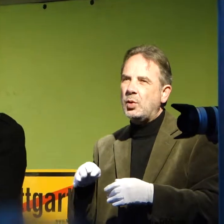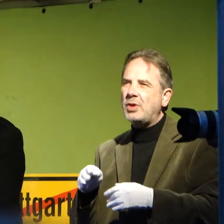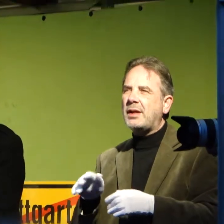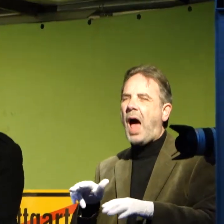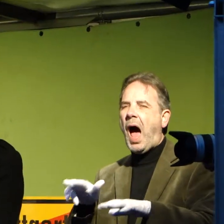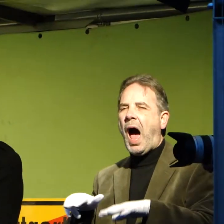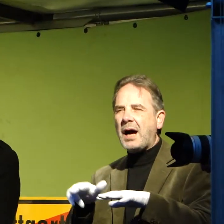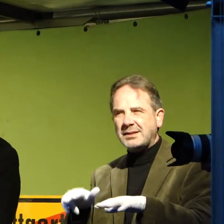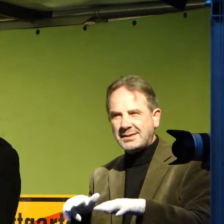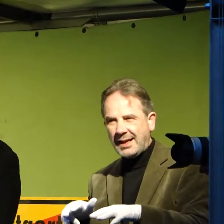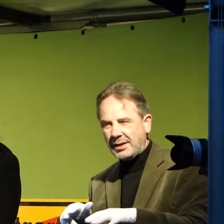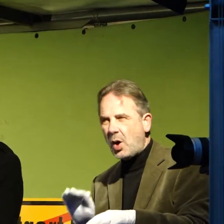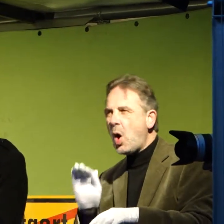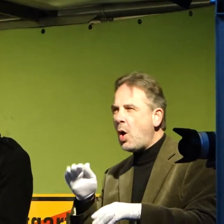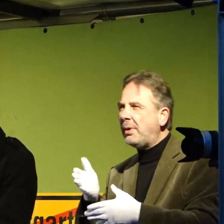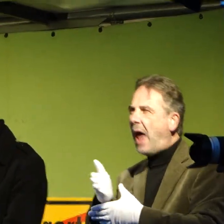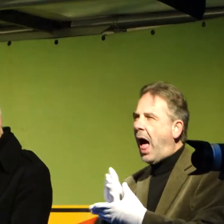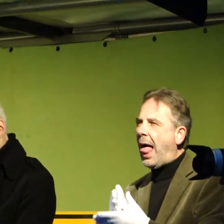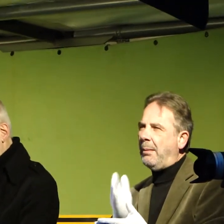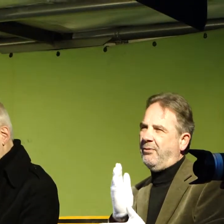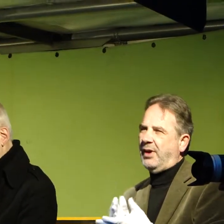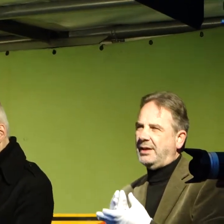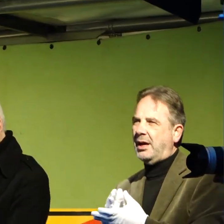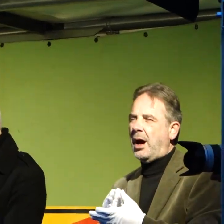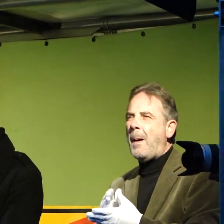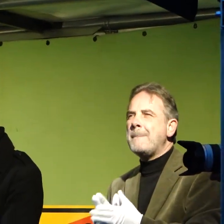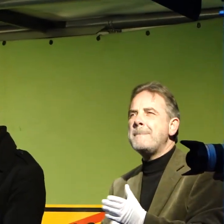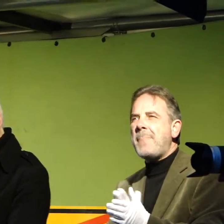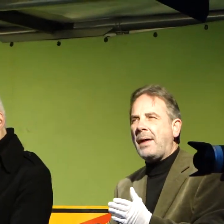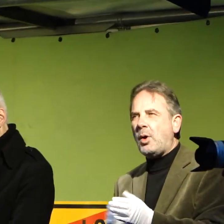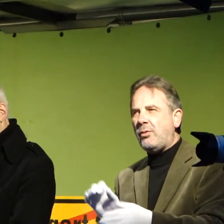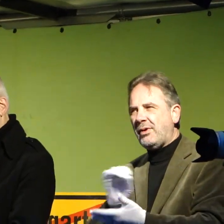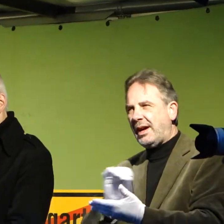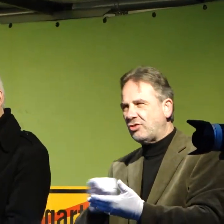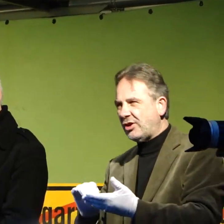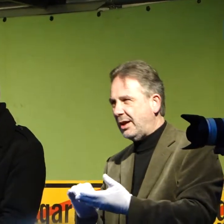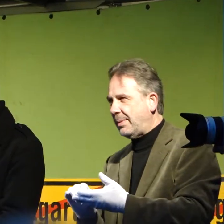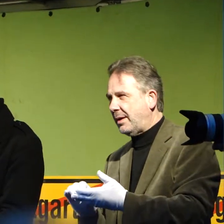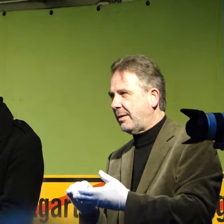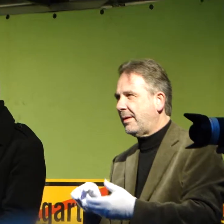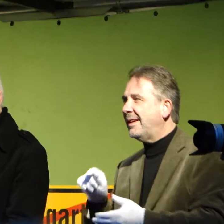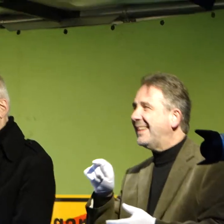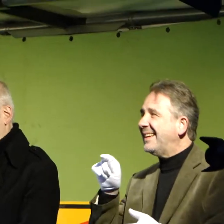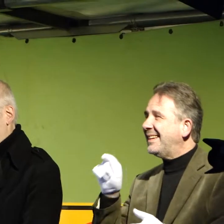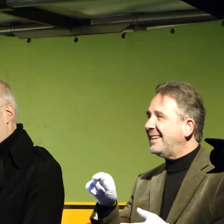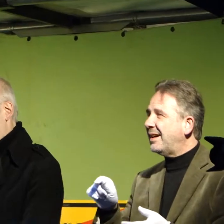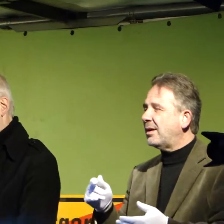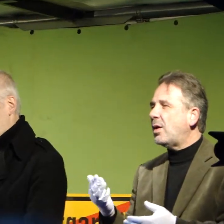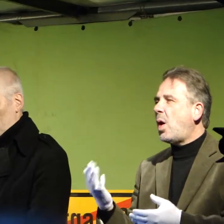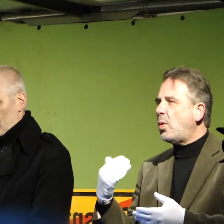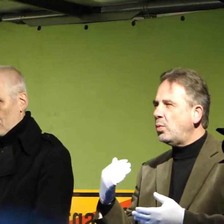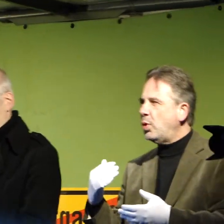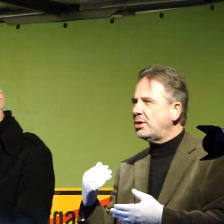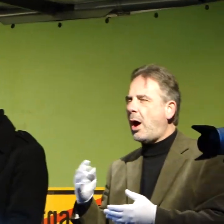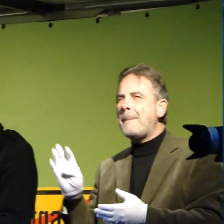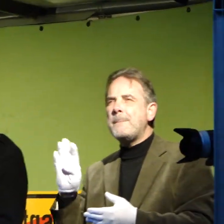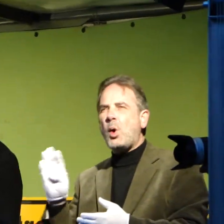halbfertigen Bahnhof geschrieben wurde. In ihr wurde Bonatz